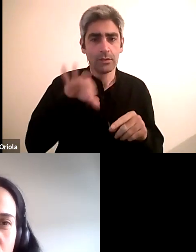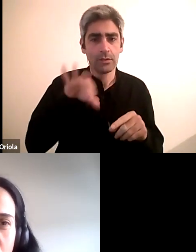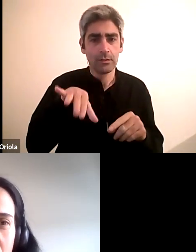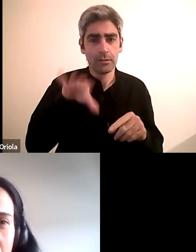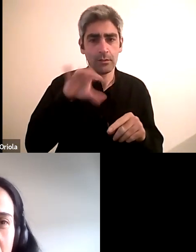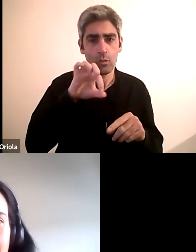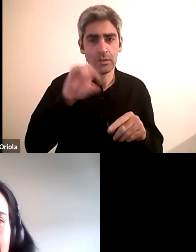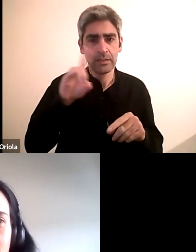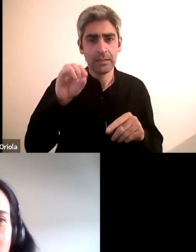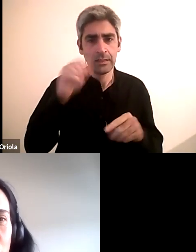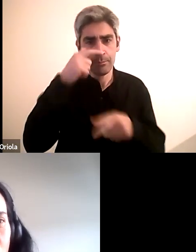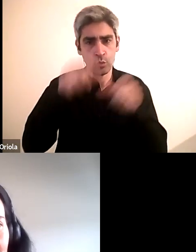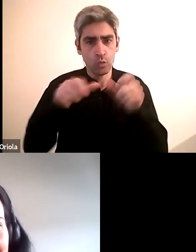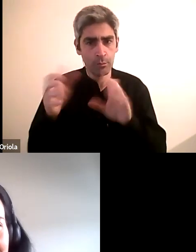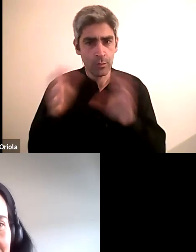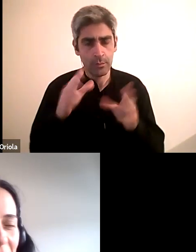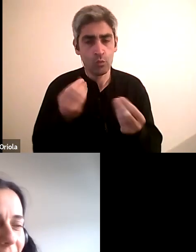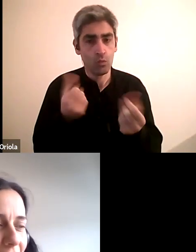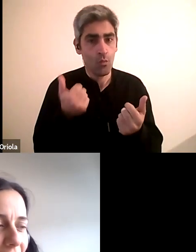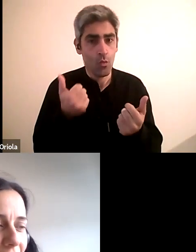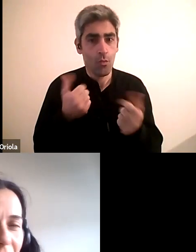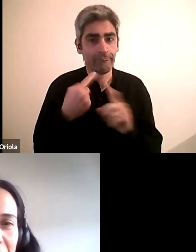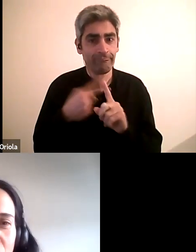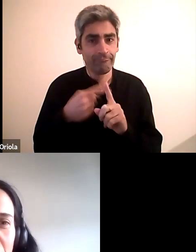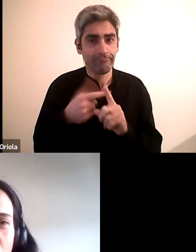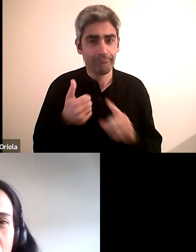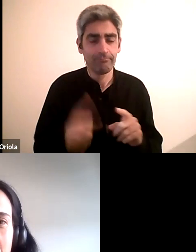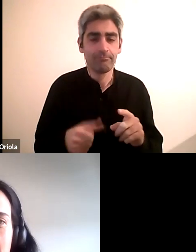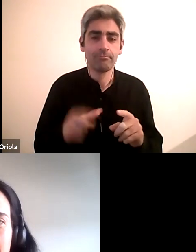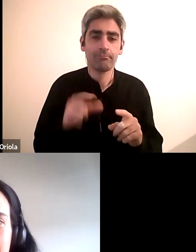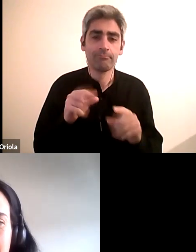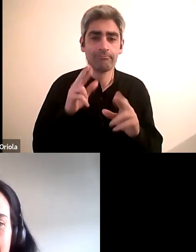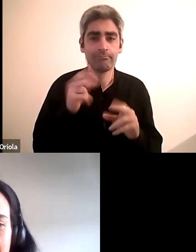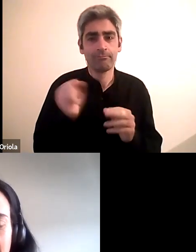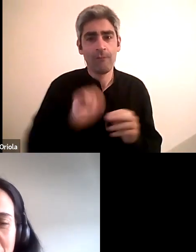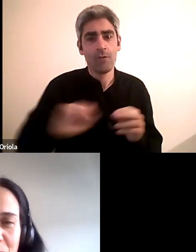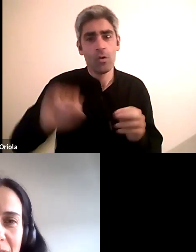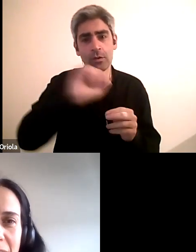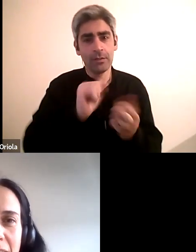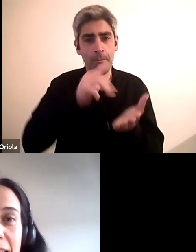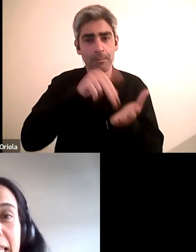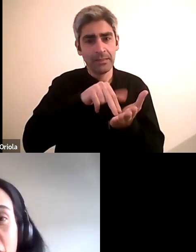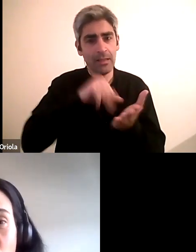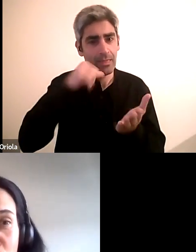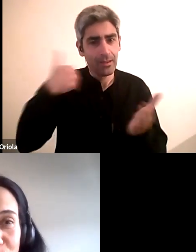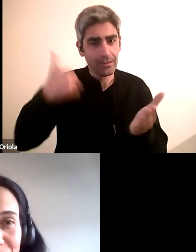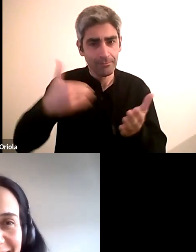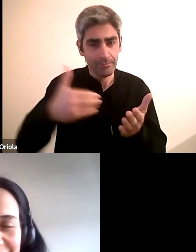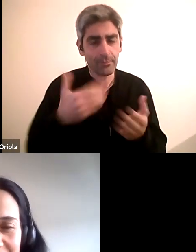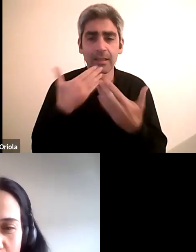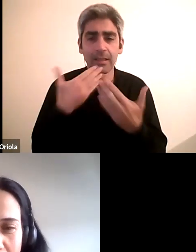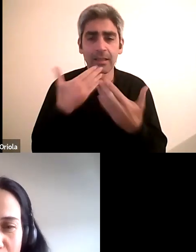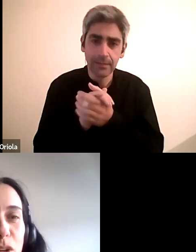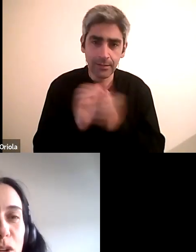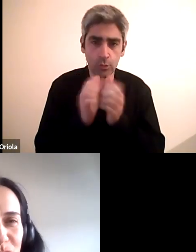860 pessoas, o que é muito bom, e contar com a vossa presença e agradecer a todos